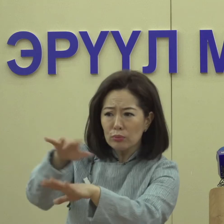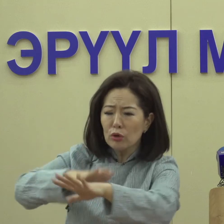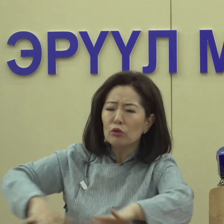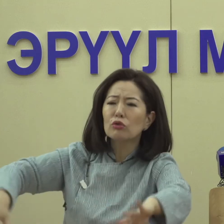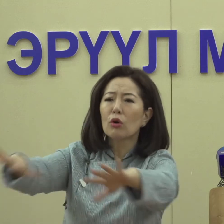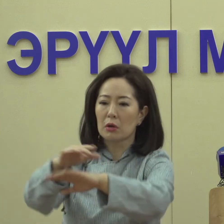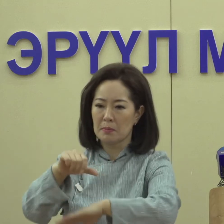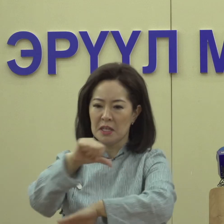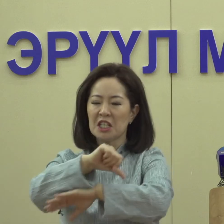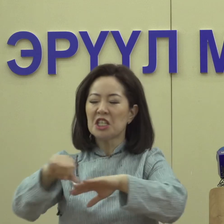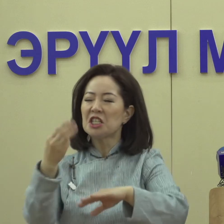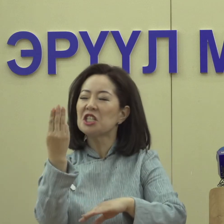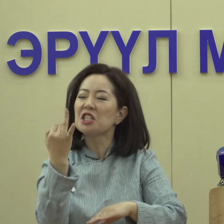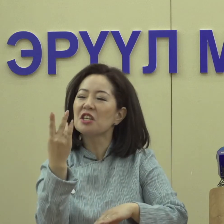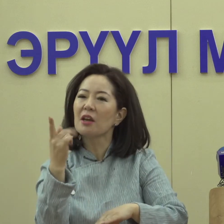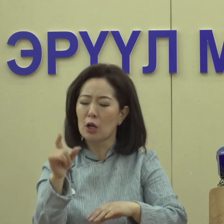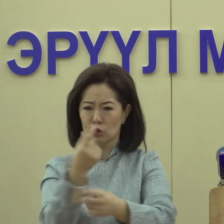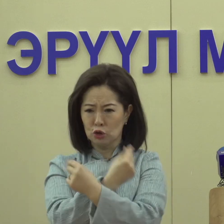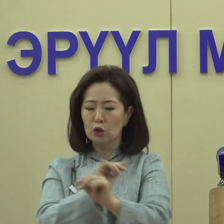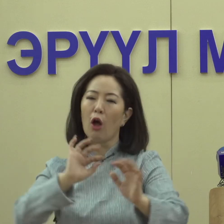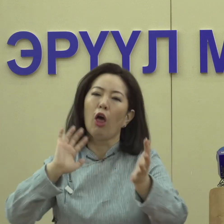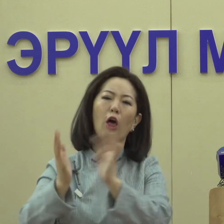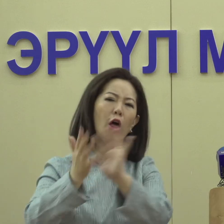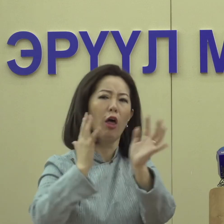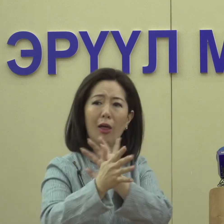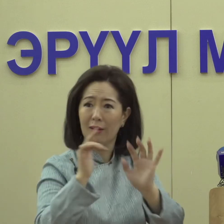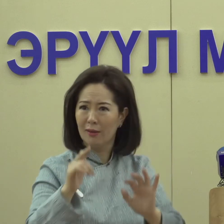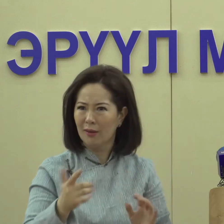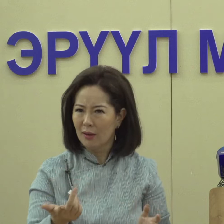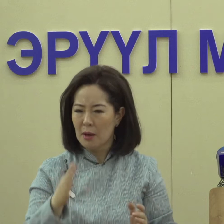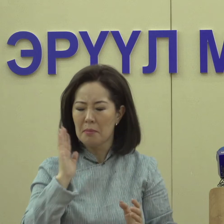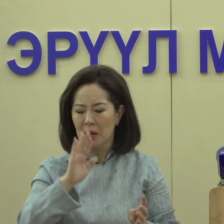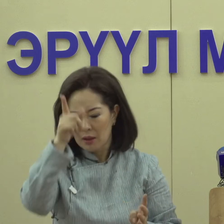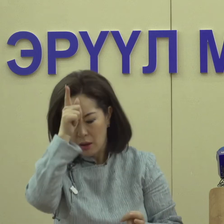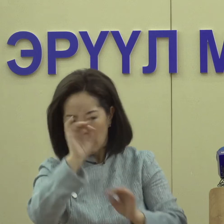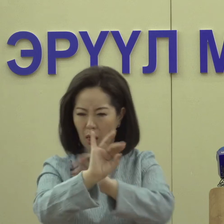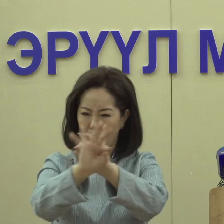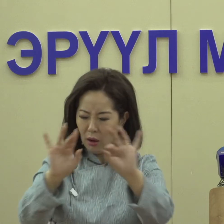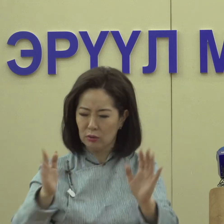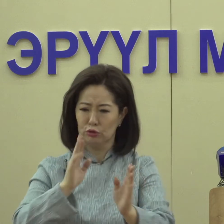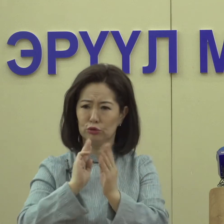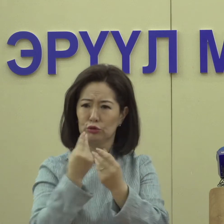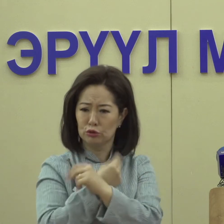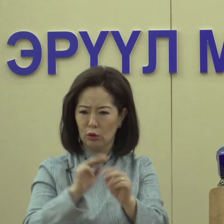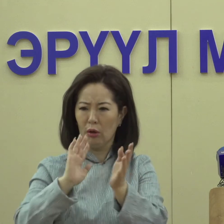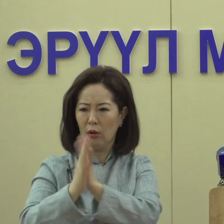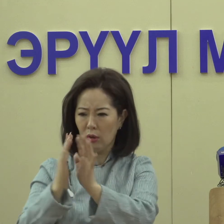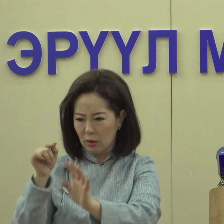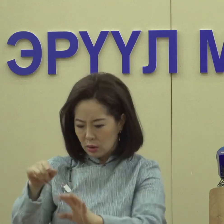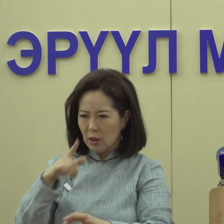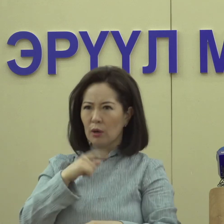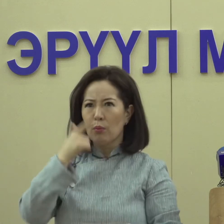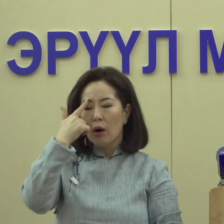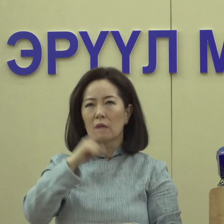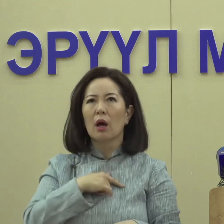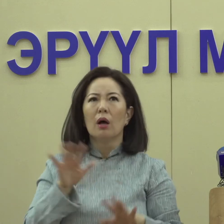хил хязгааргүй шингэний бүсийн орнд хоорондоо чөлөөтэй зорчдог учраас тэнд байгаа иргэд маач гэсэн бас нөхцөл байдал хүндэрч